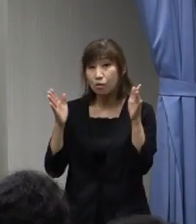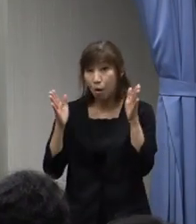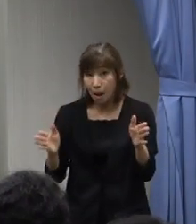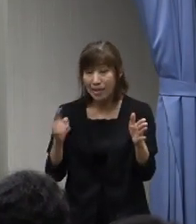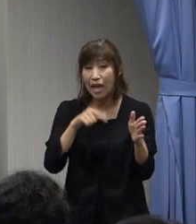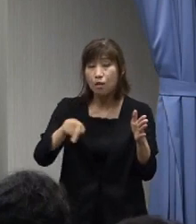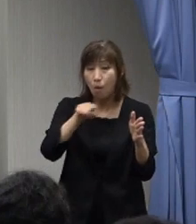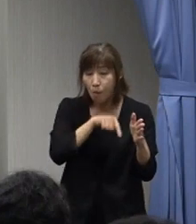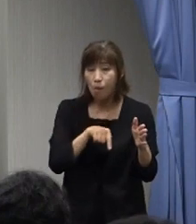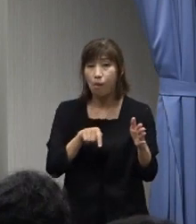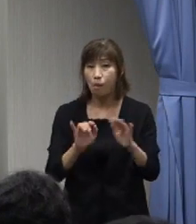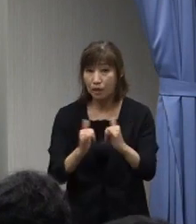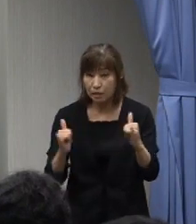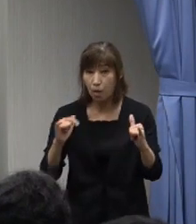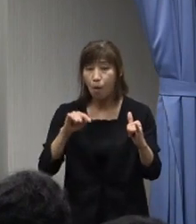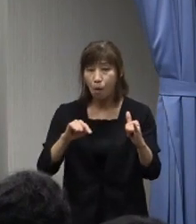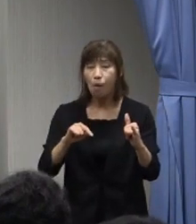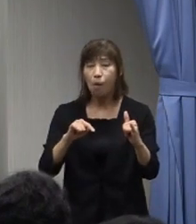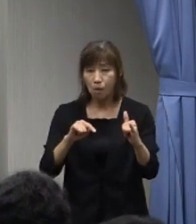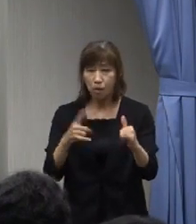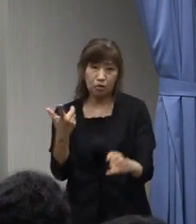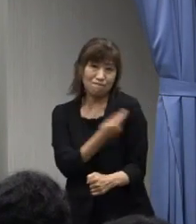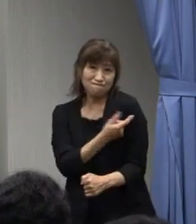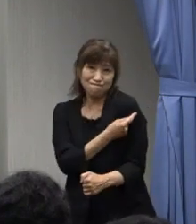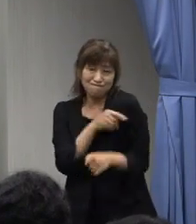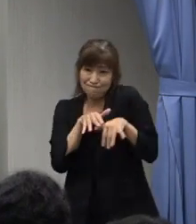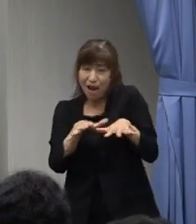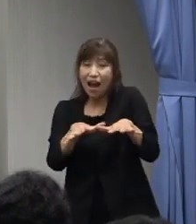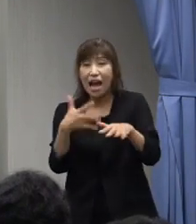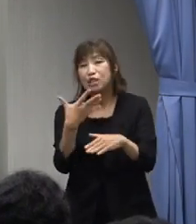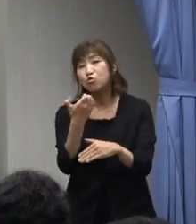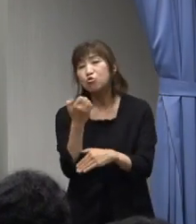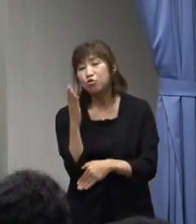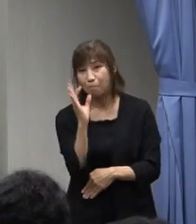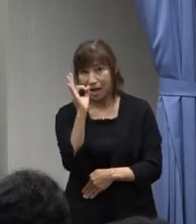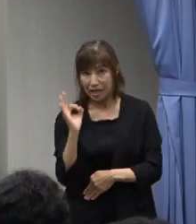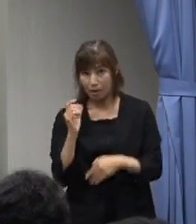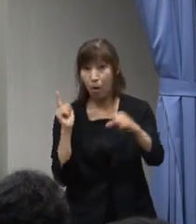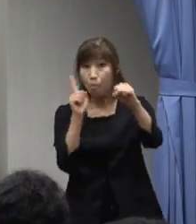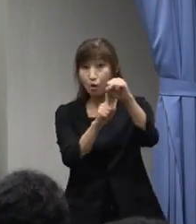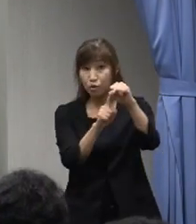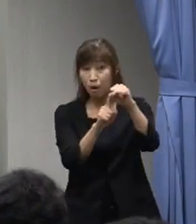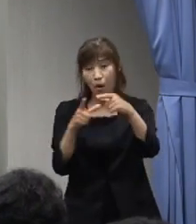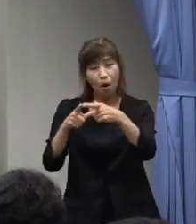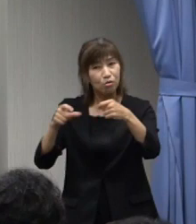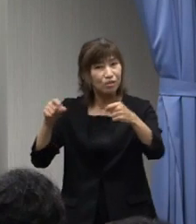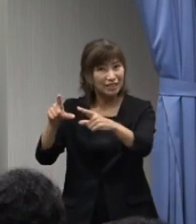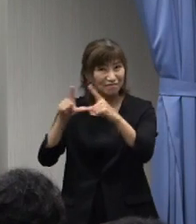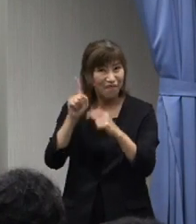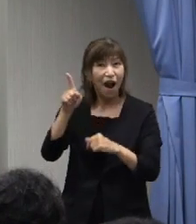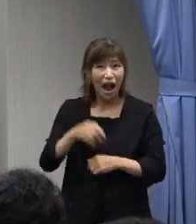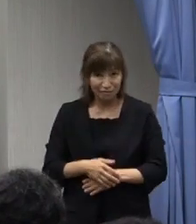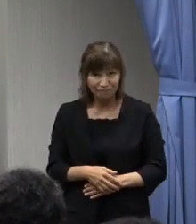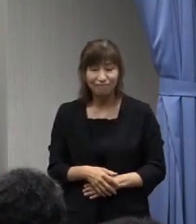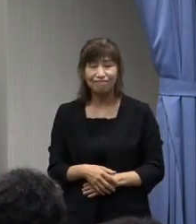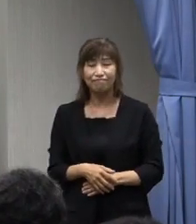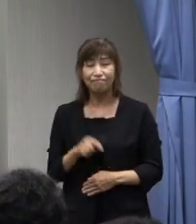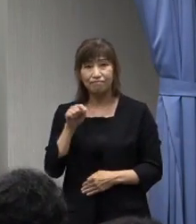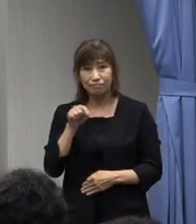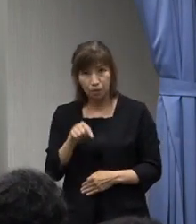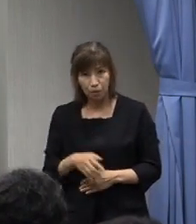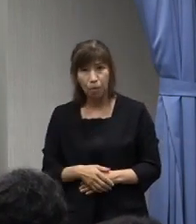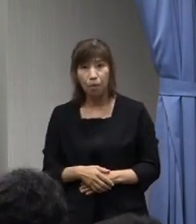率を 90% 以上するにするということが国での目標としても定められています。そ